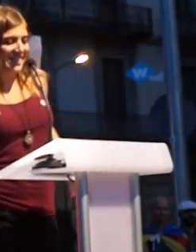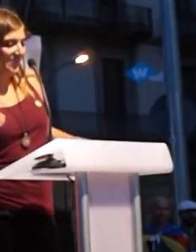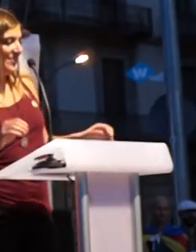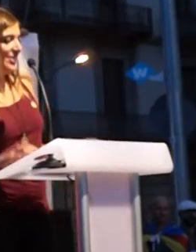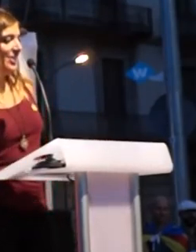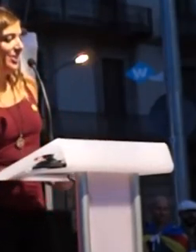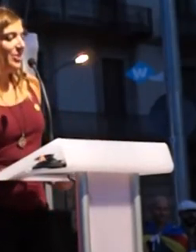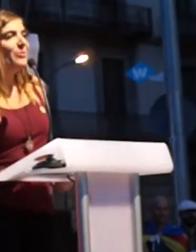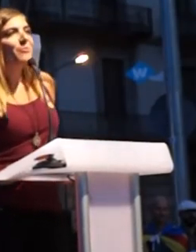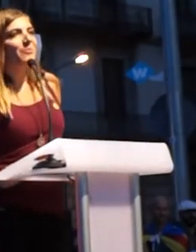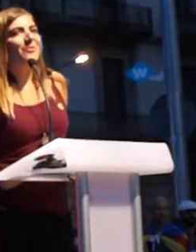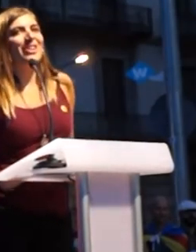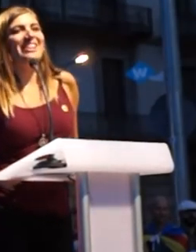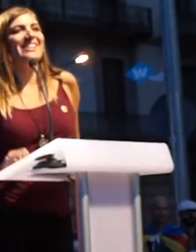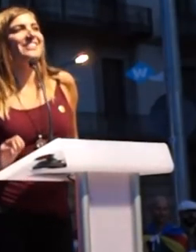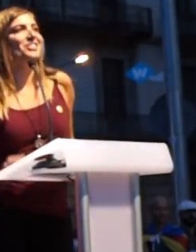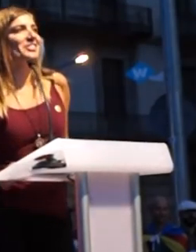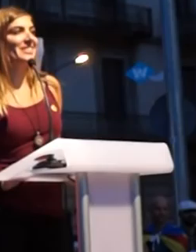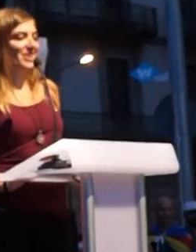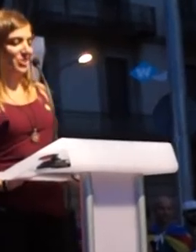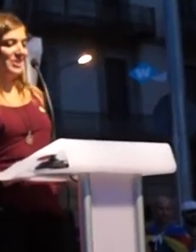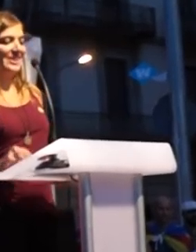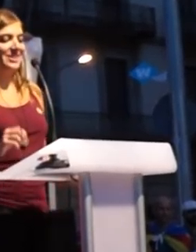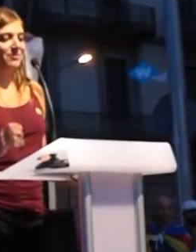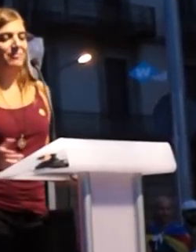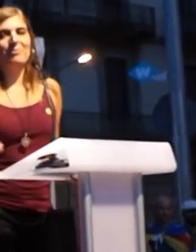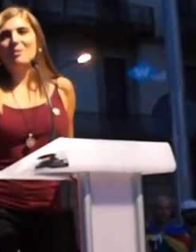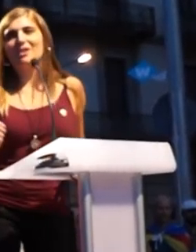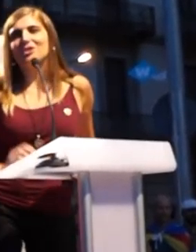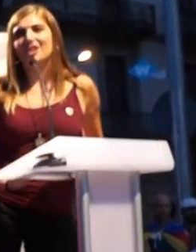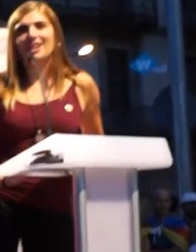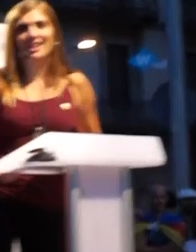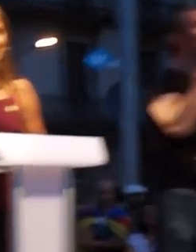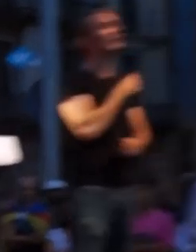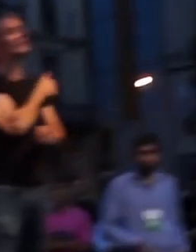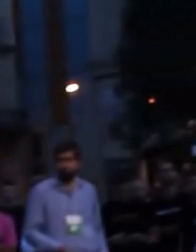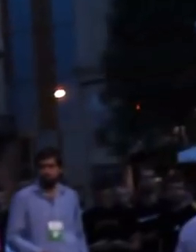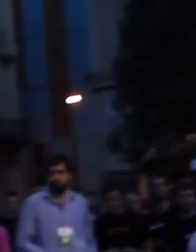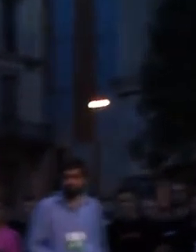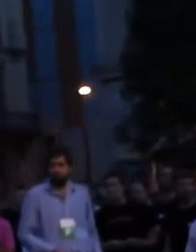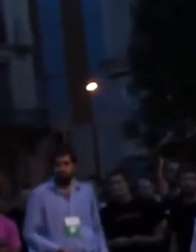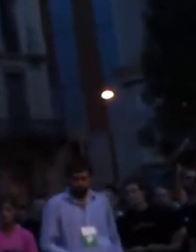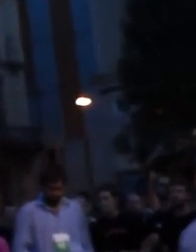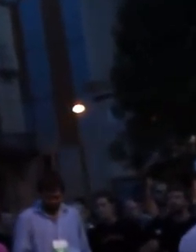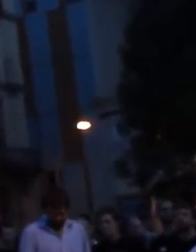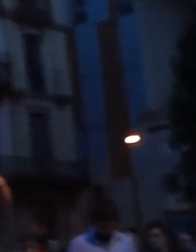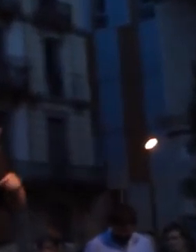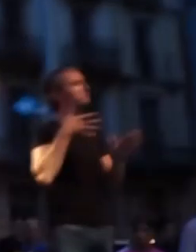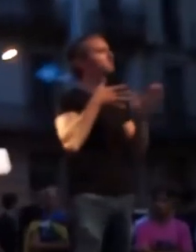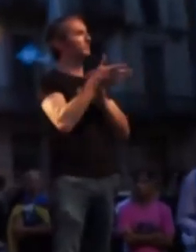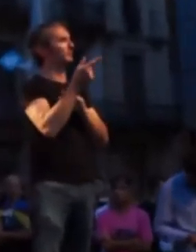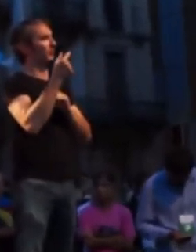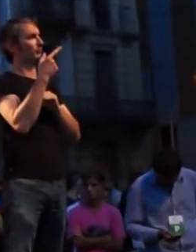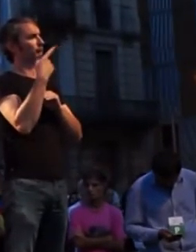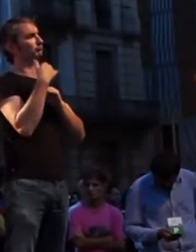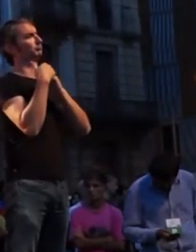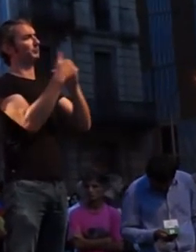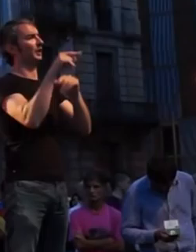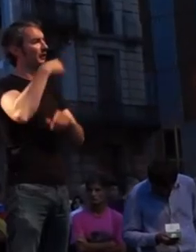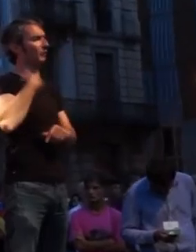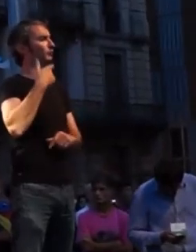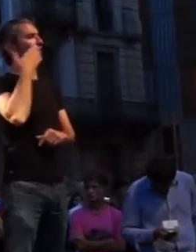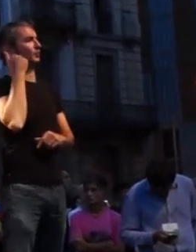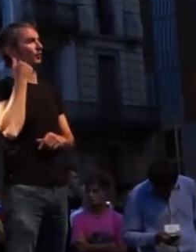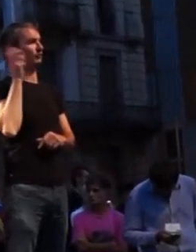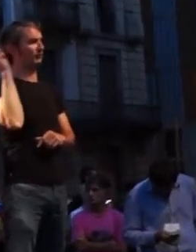Hola. Bona nit a totes i a tots. Primer de tot, agrair a l'organització haver-me convidat a parlar aquí. És un honor